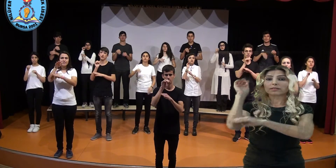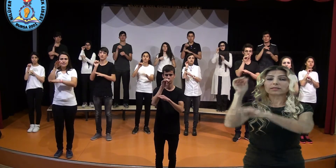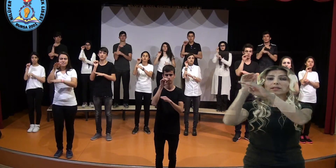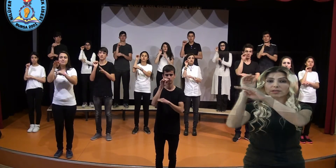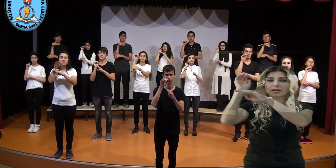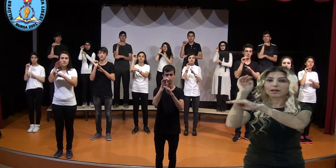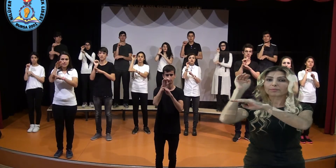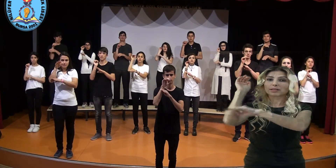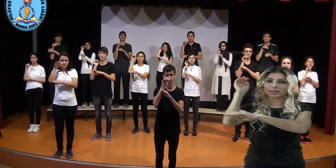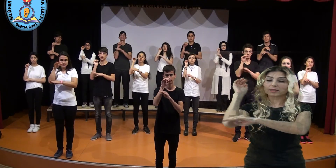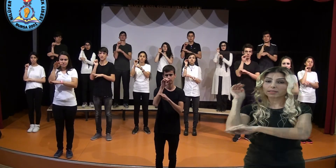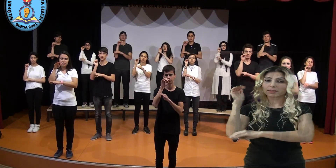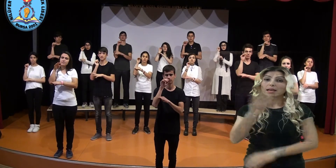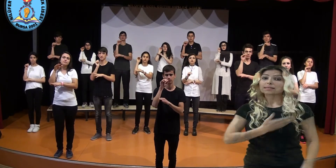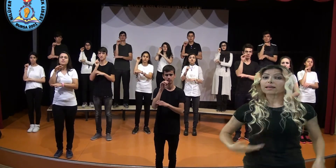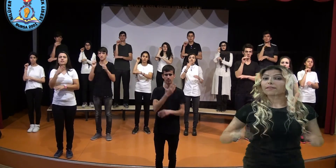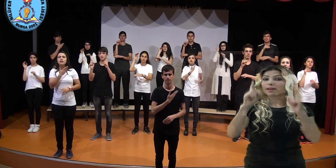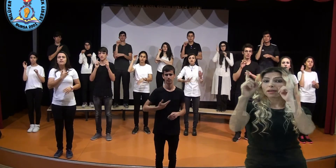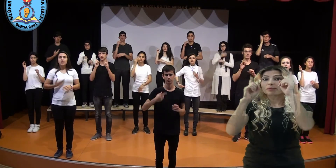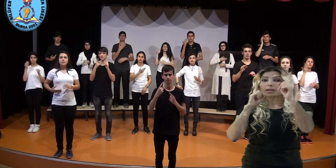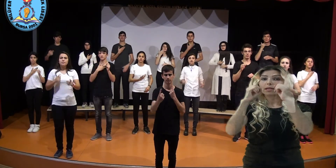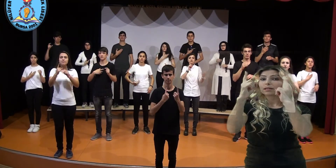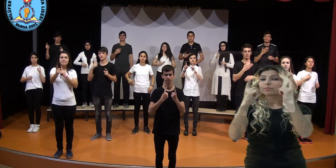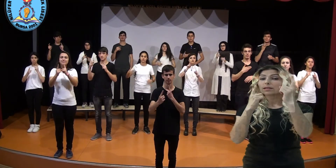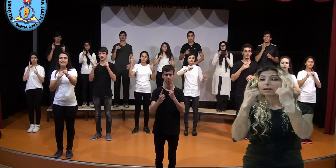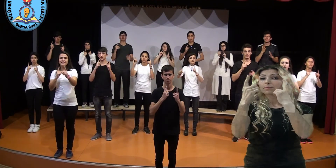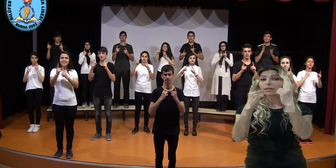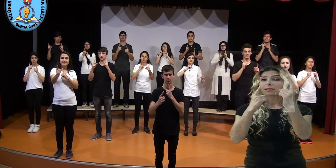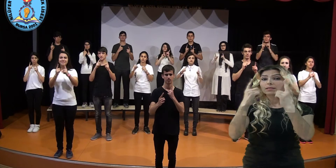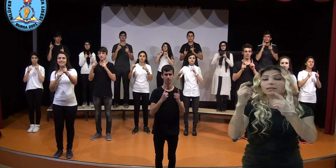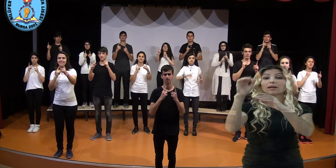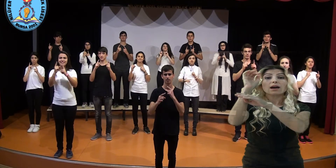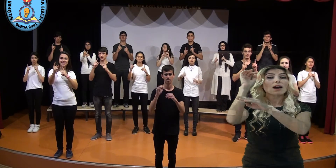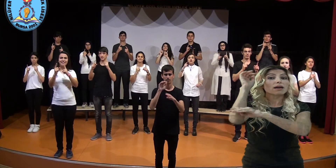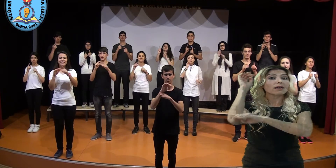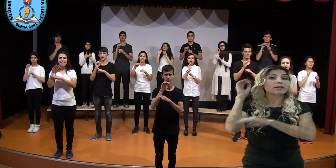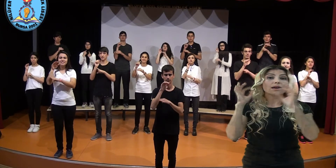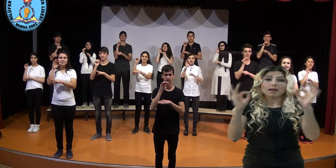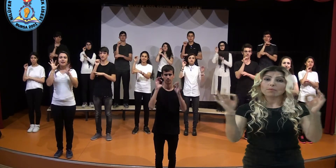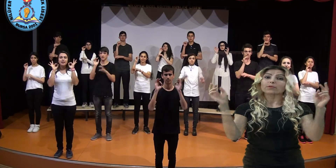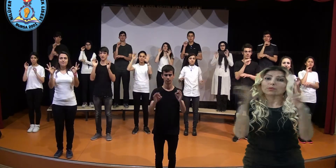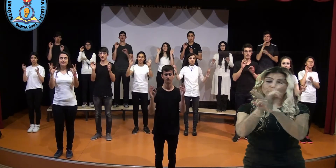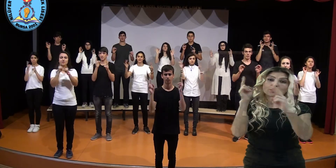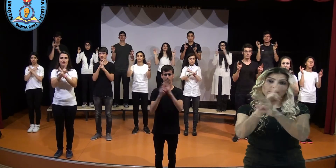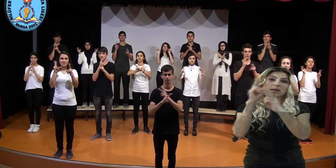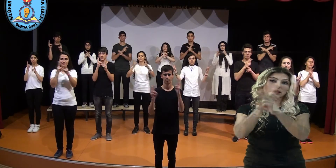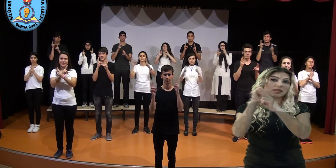hayatı yaşamalıyız. Sevme benden başkasını, hayatta hep